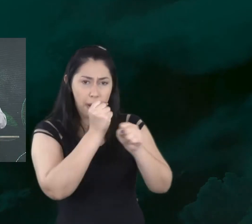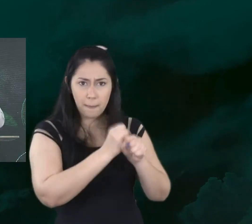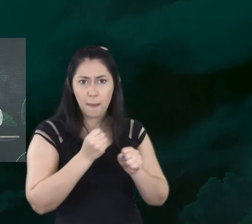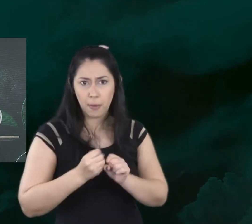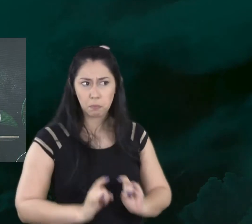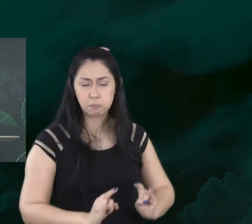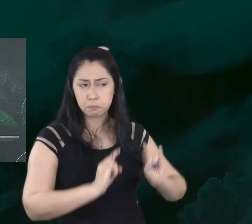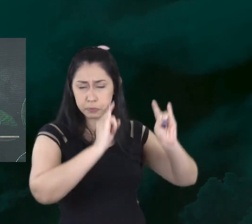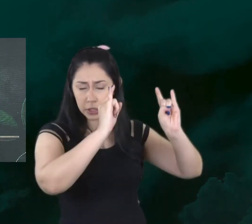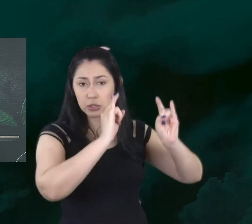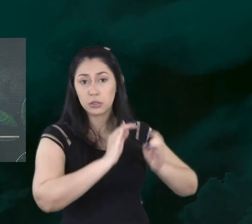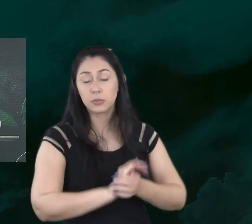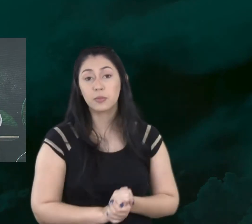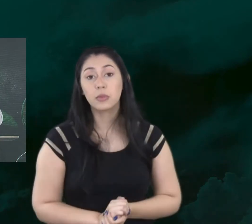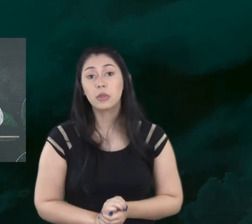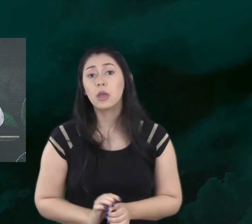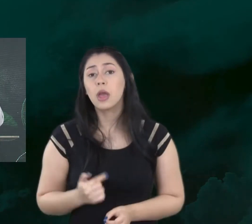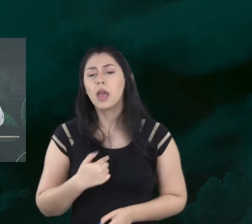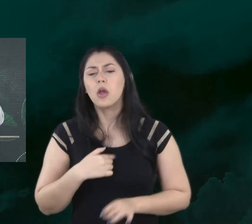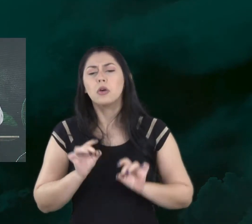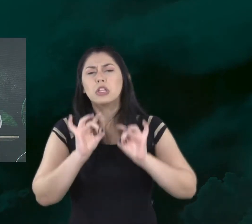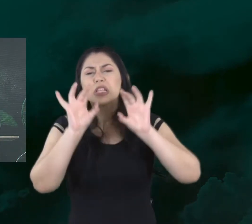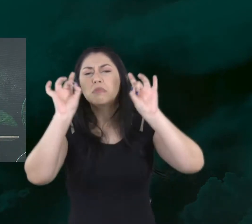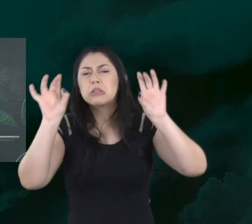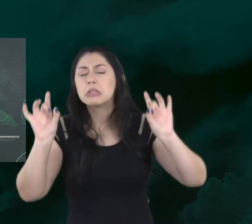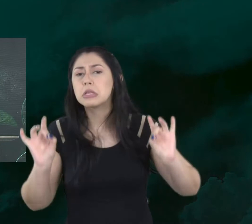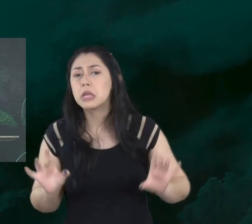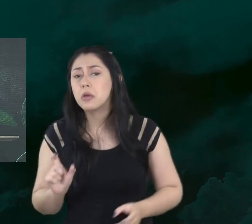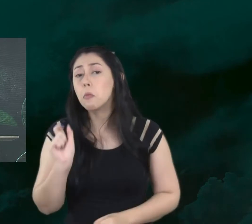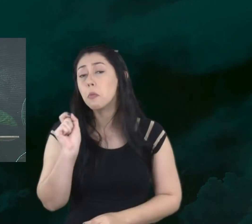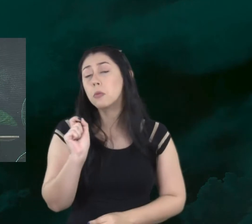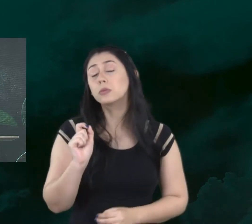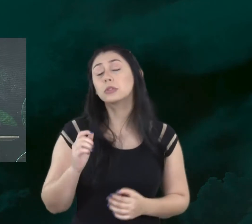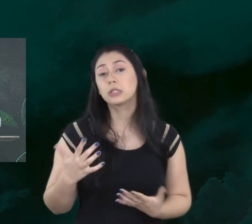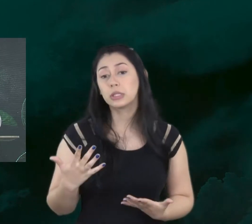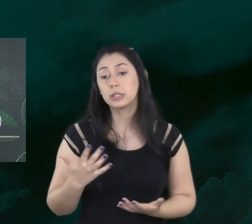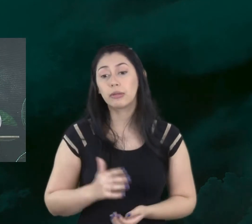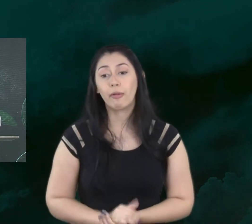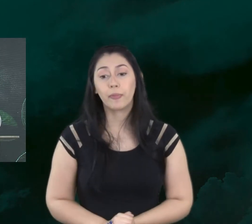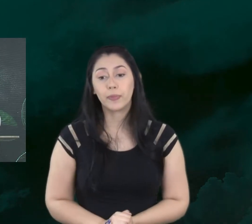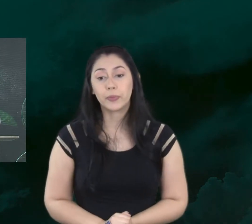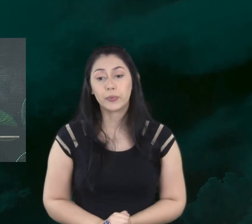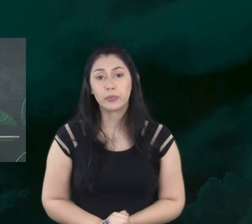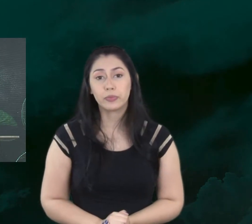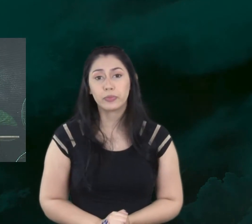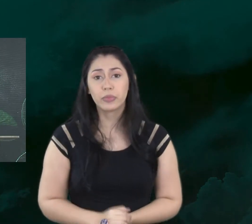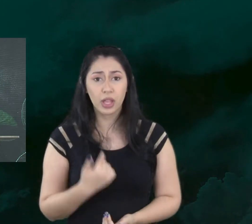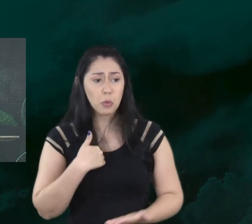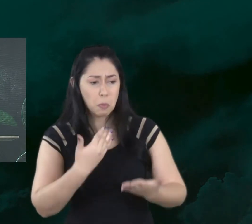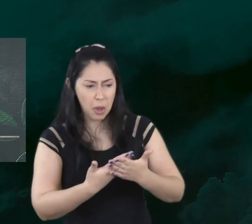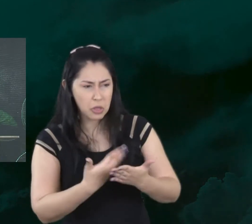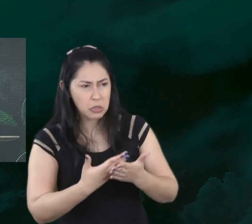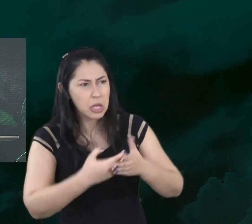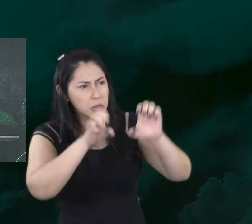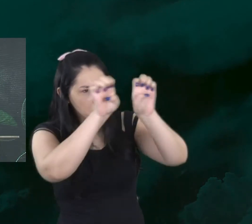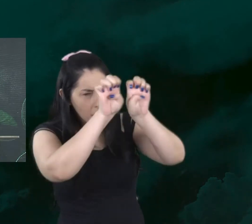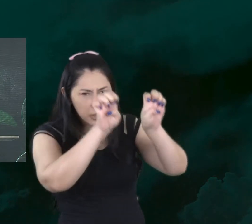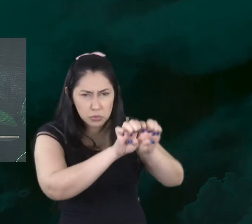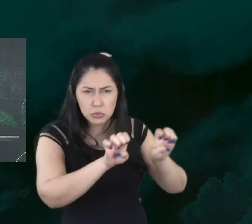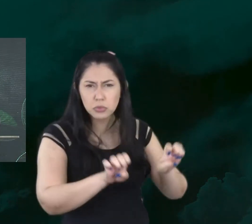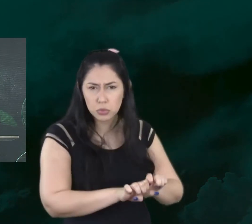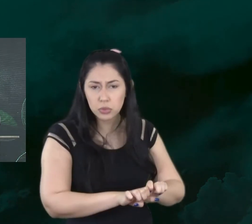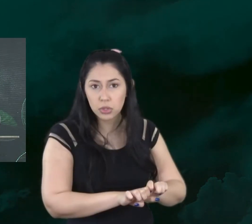a especialidade em que eu me formei é estrutural. Quer dizer, eu